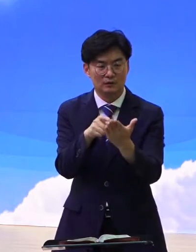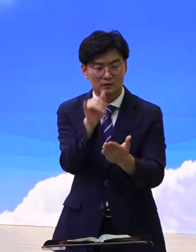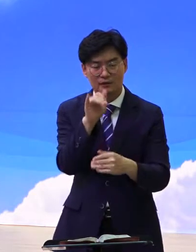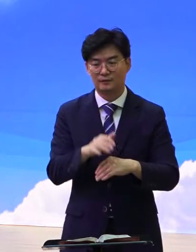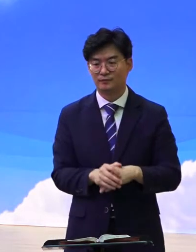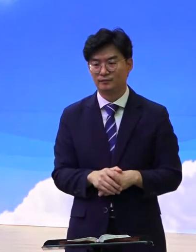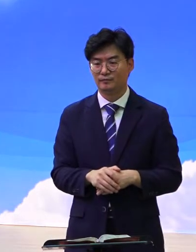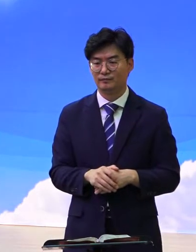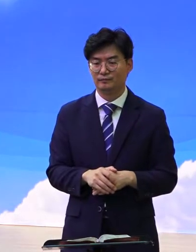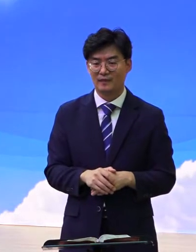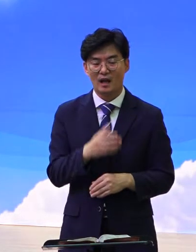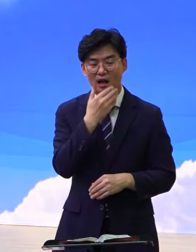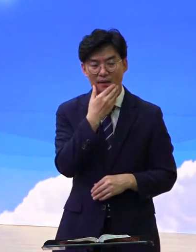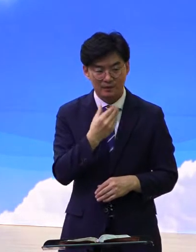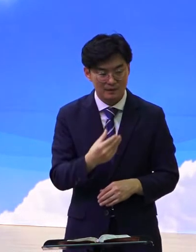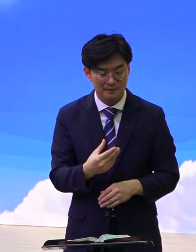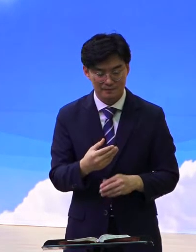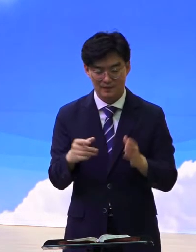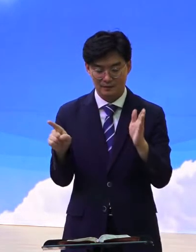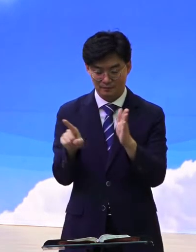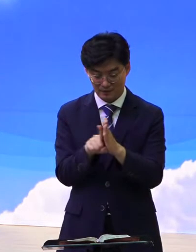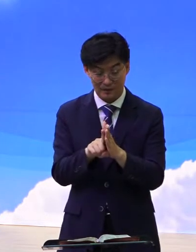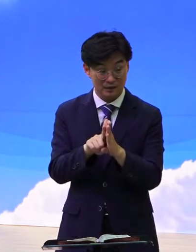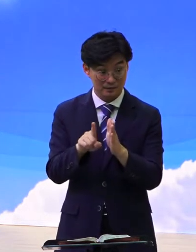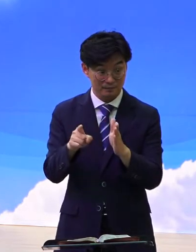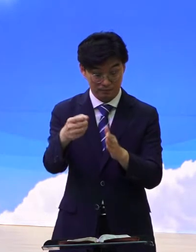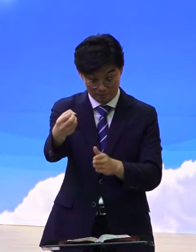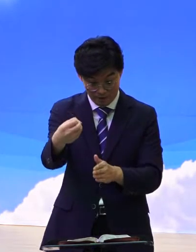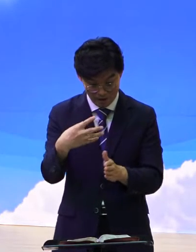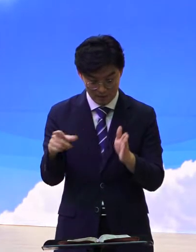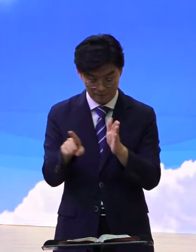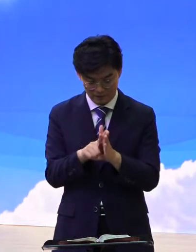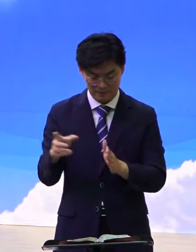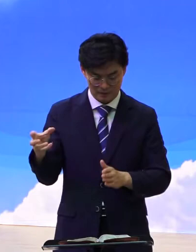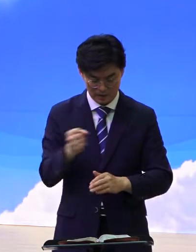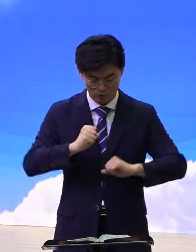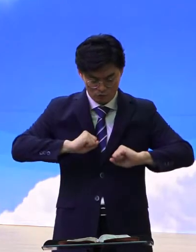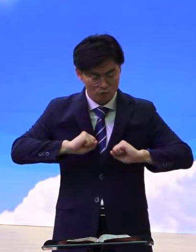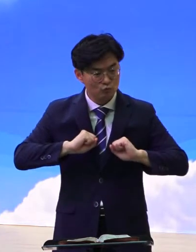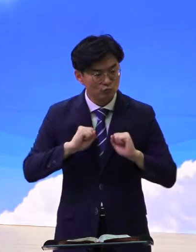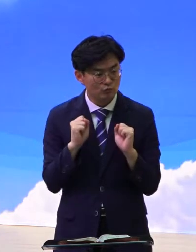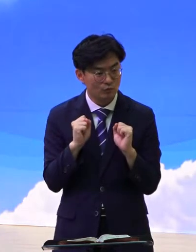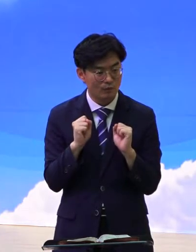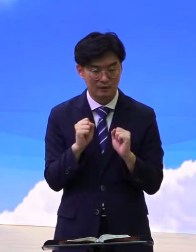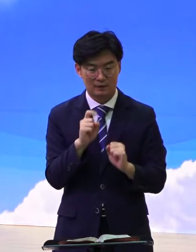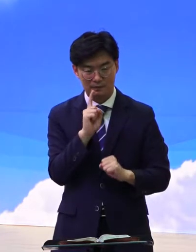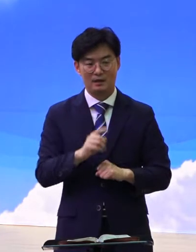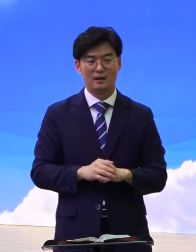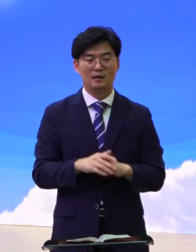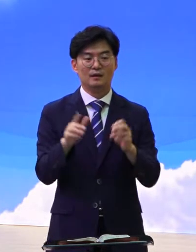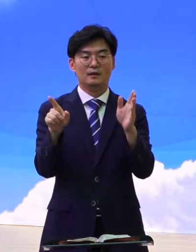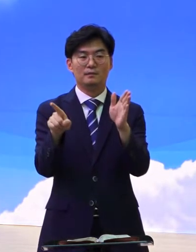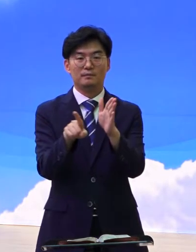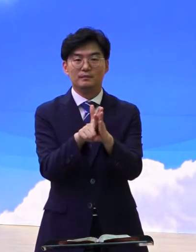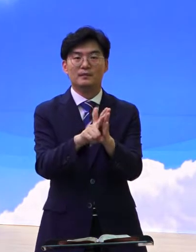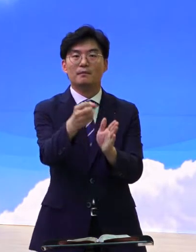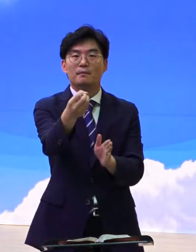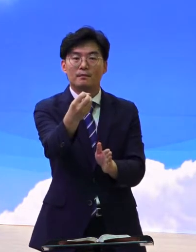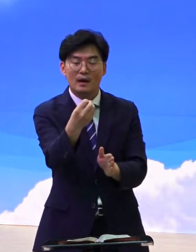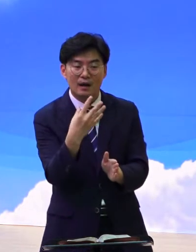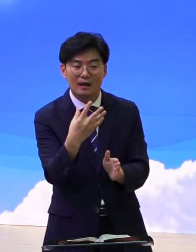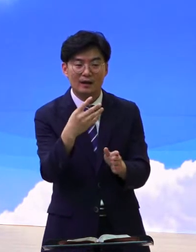아브라함은 부르심을 받았을 때에 순종하여 장래의 유업으로 받을 땅에 나아갈새 갈 바를